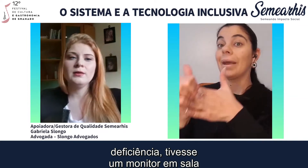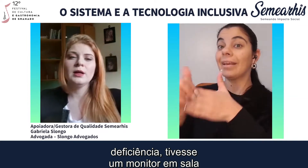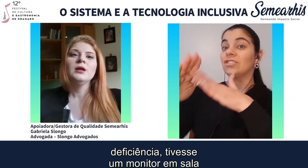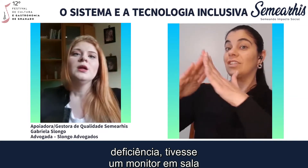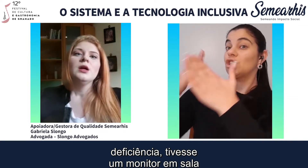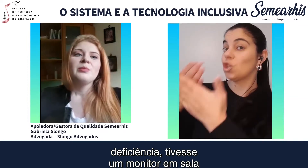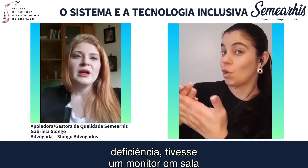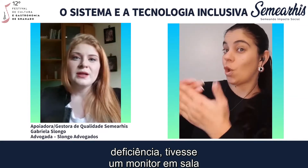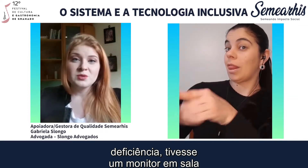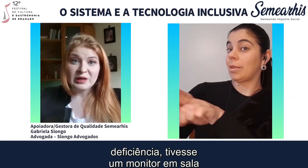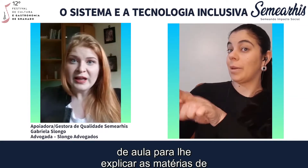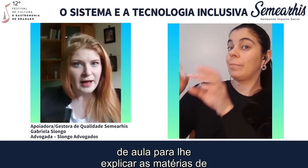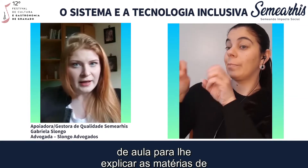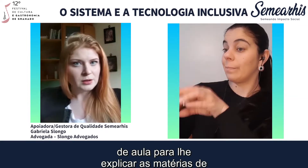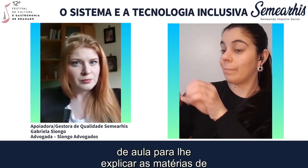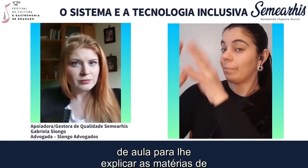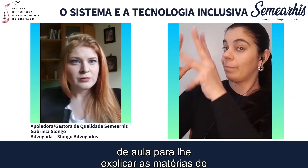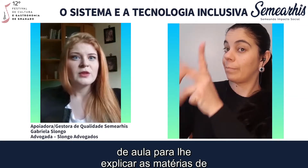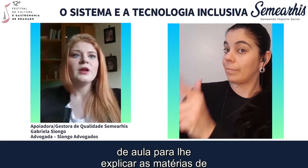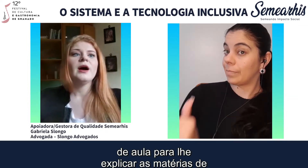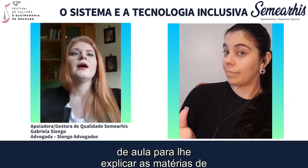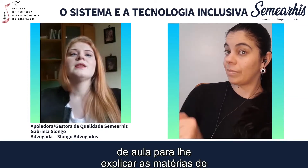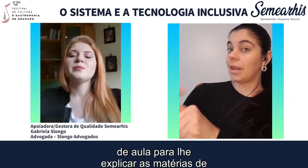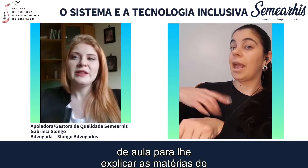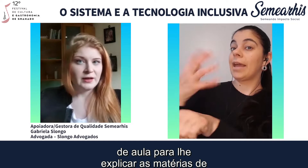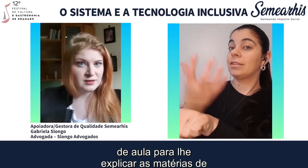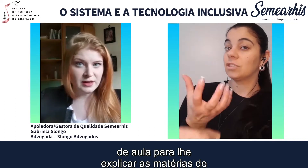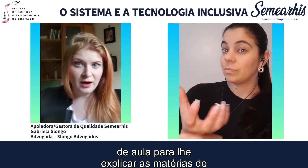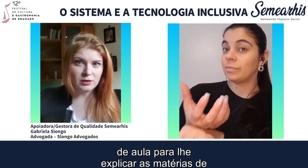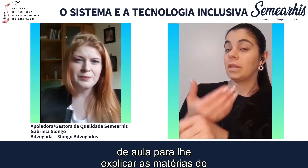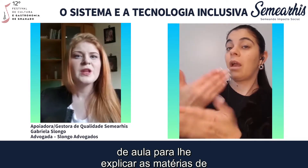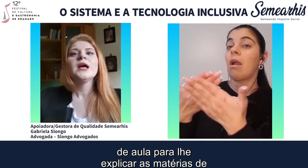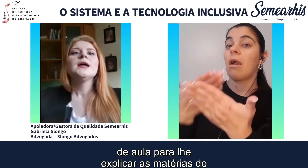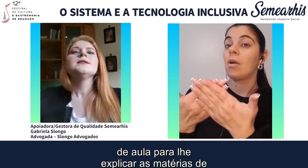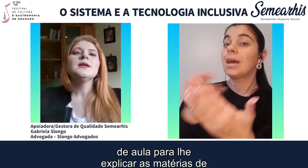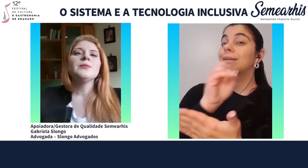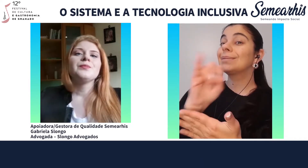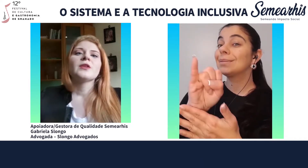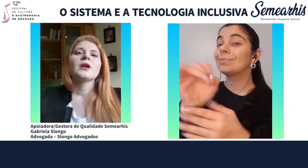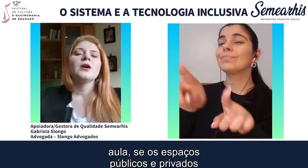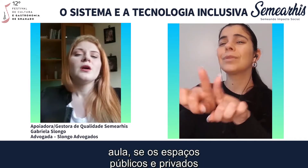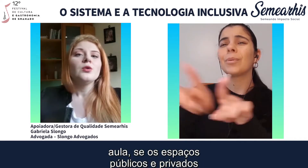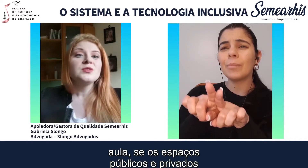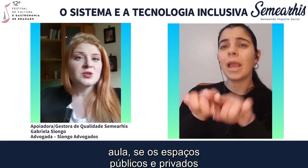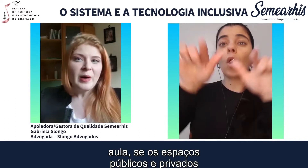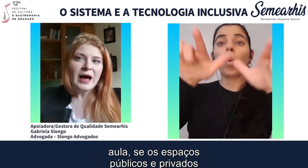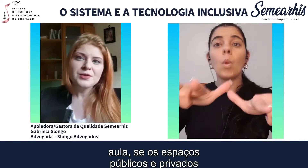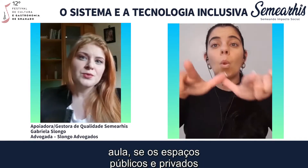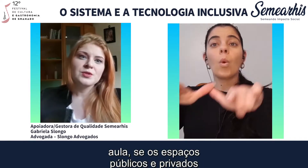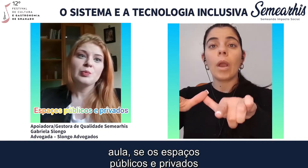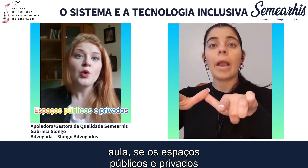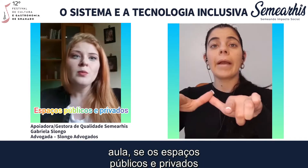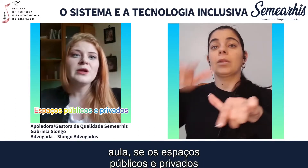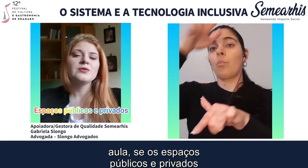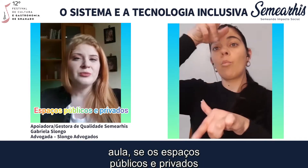de aula para lhe explicar as matérias de aula, se os